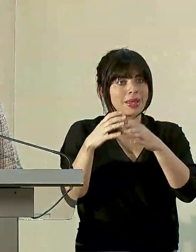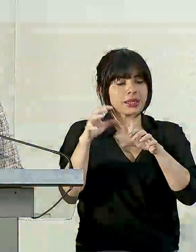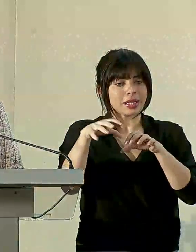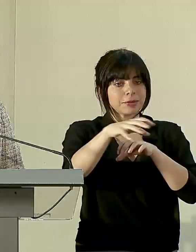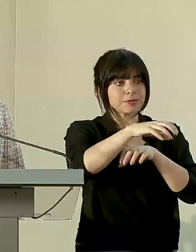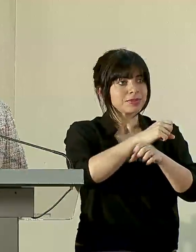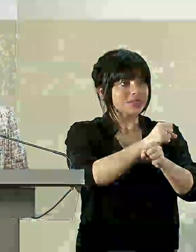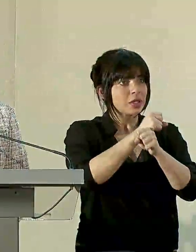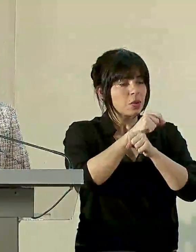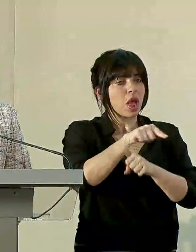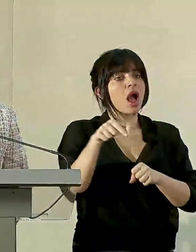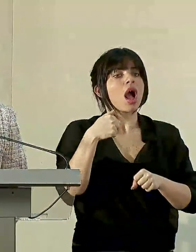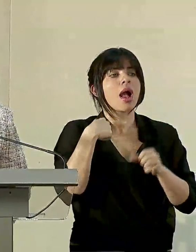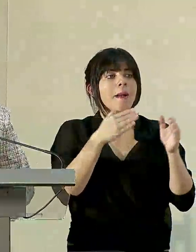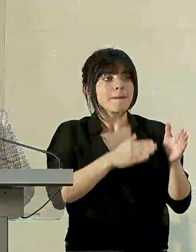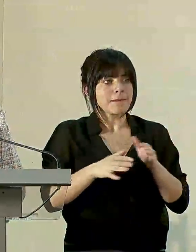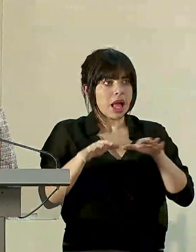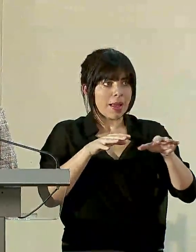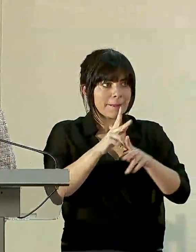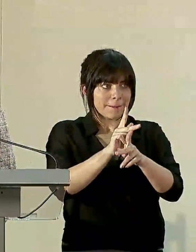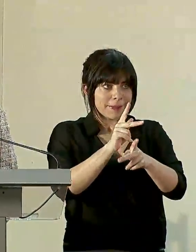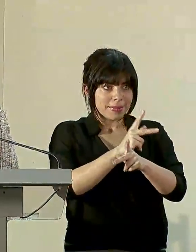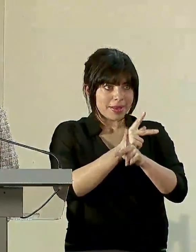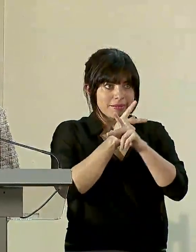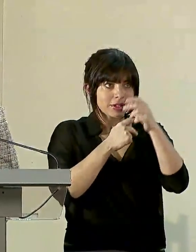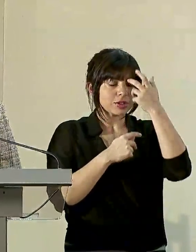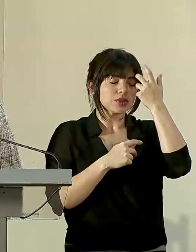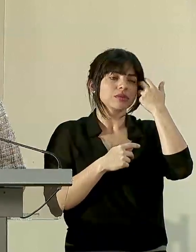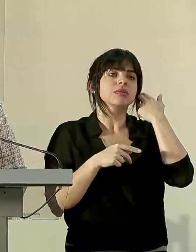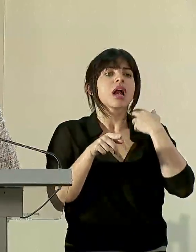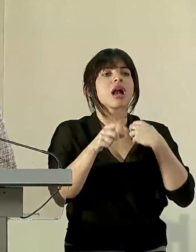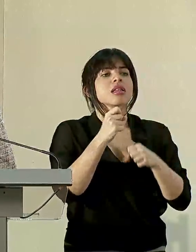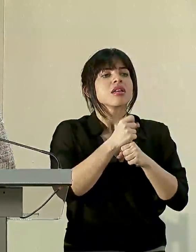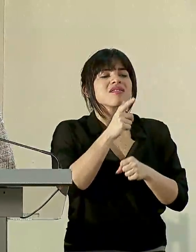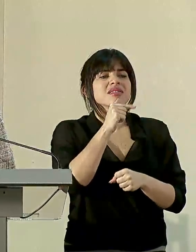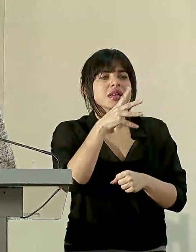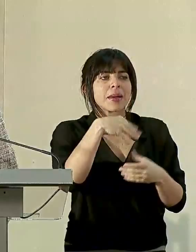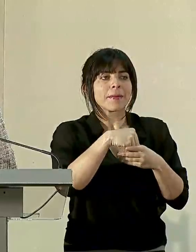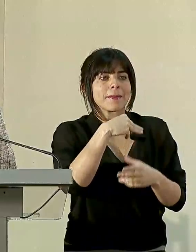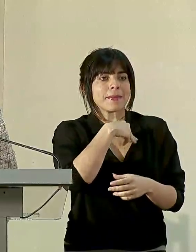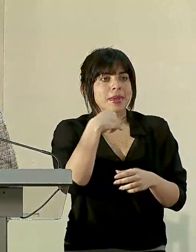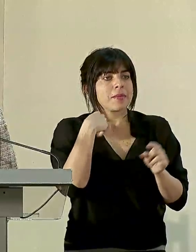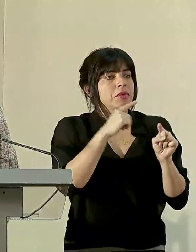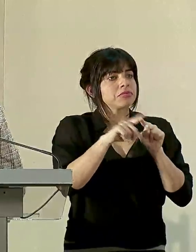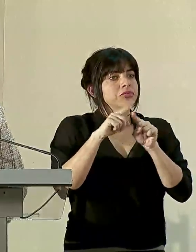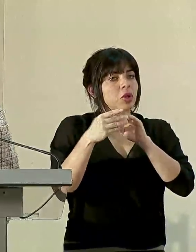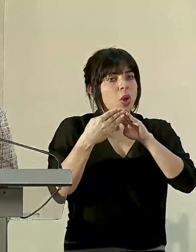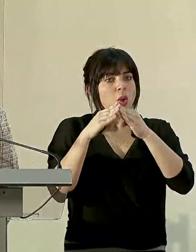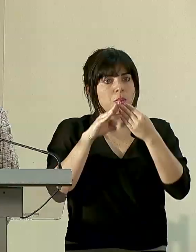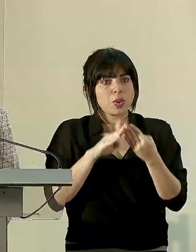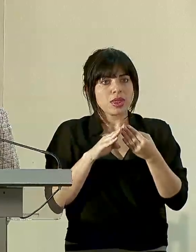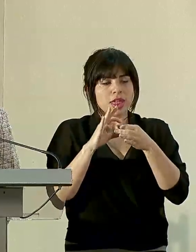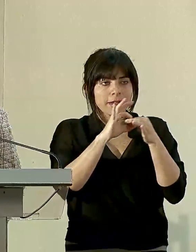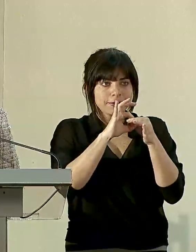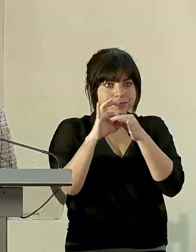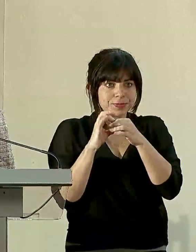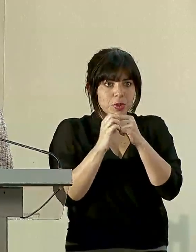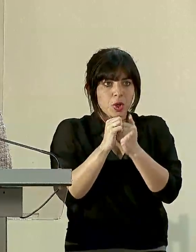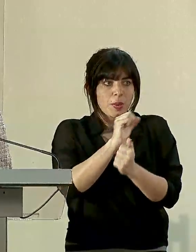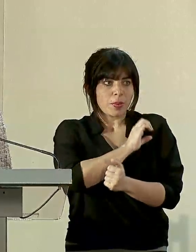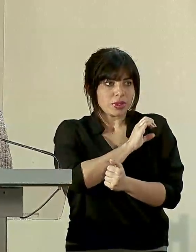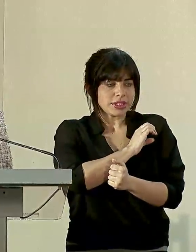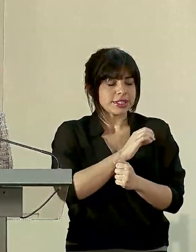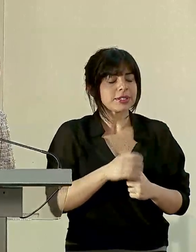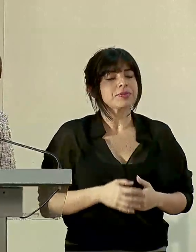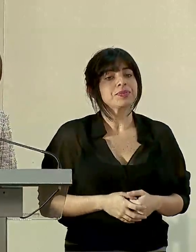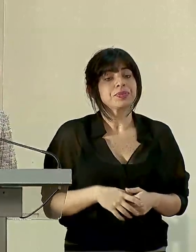comunitaria que tienen un plan de acción de prevención donde trabajan miembros de las comunidades de la mano de nuestros